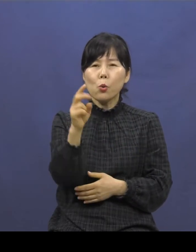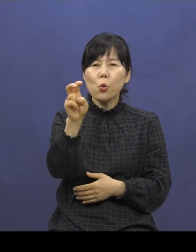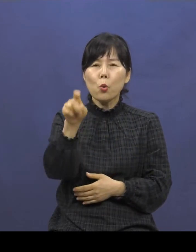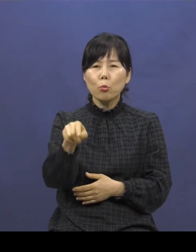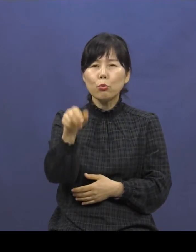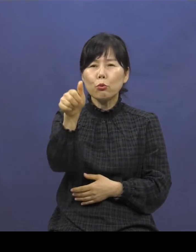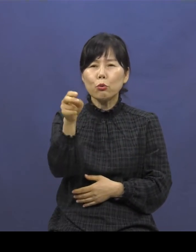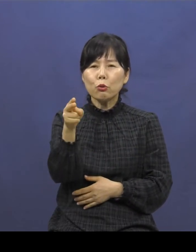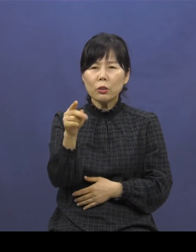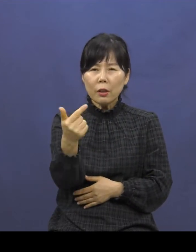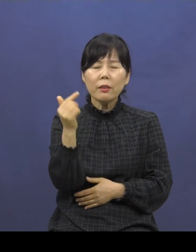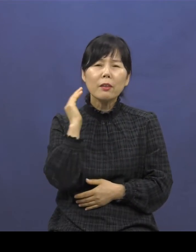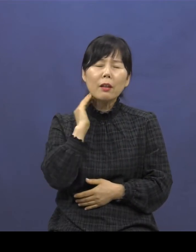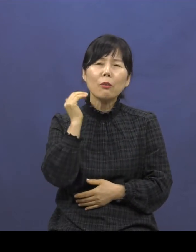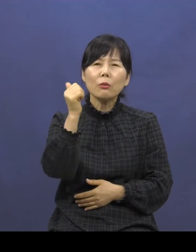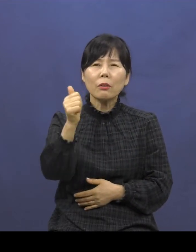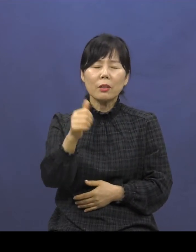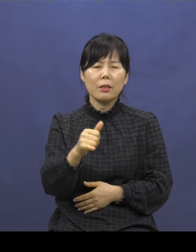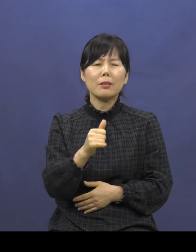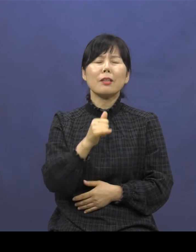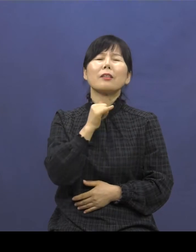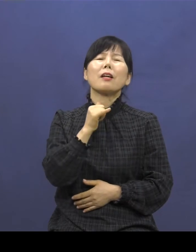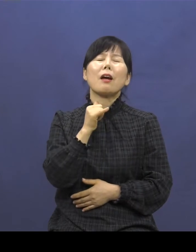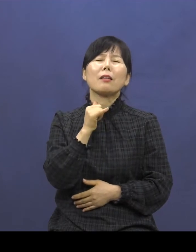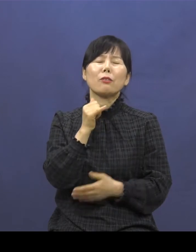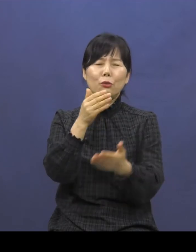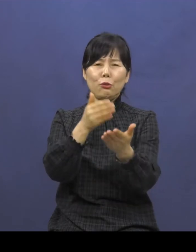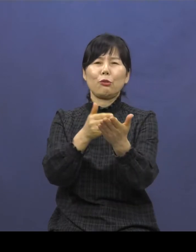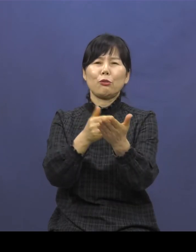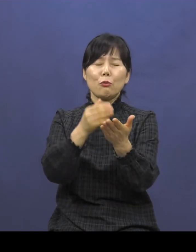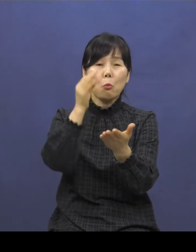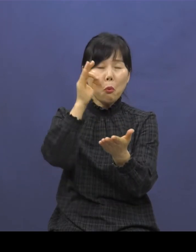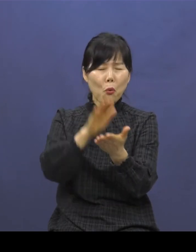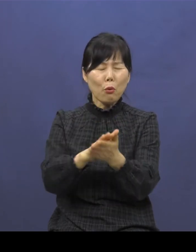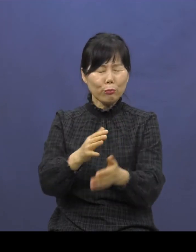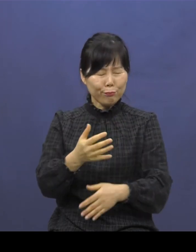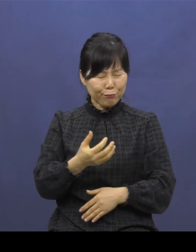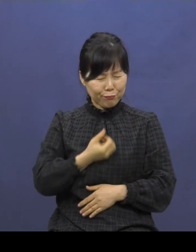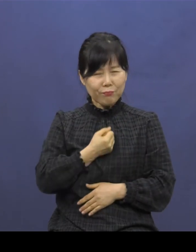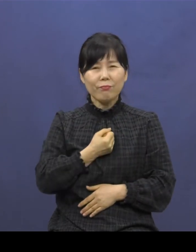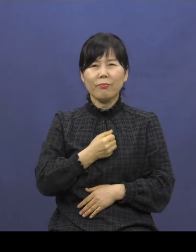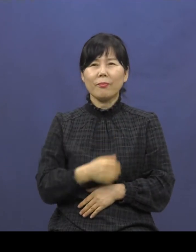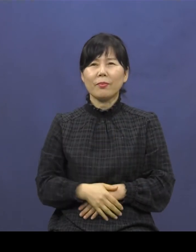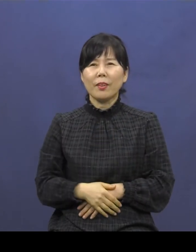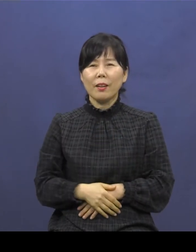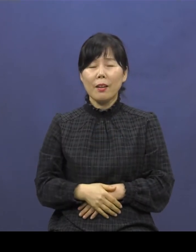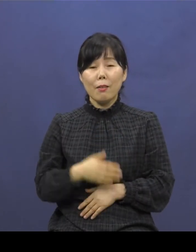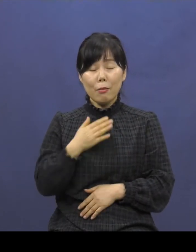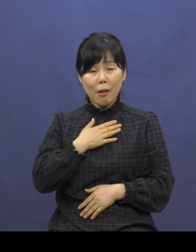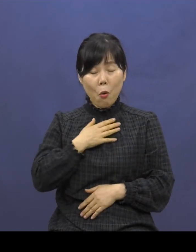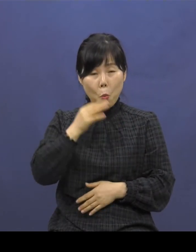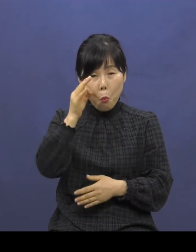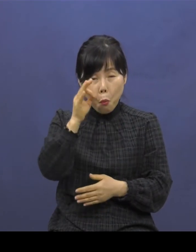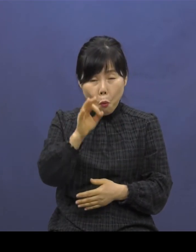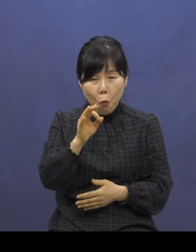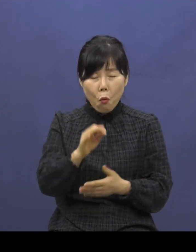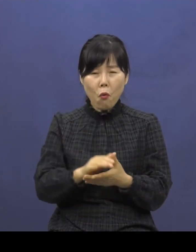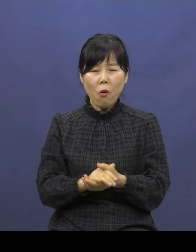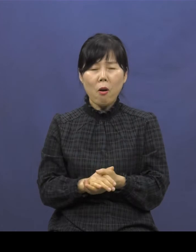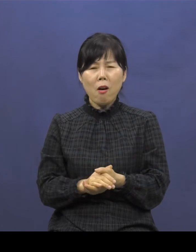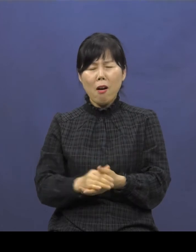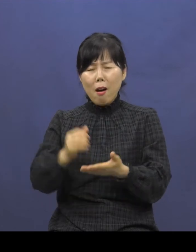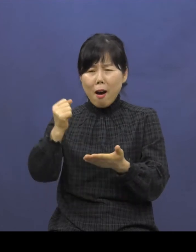스스로 목숨을 끊은 그런 사건이었습니다. 정말 충격적이었어요. 그런데 제가 그 소식을